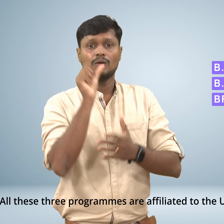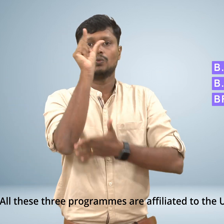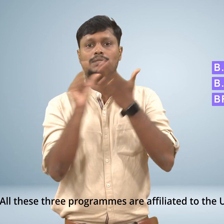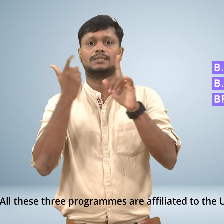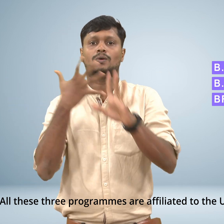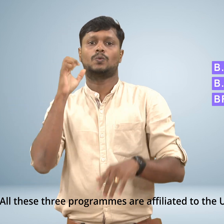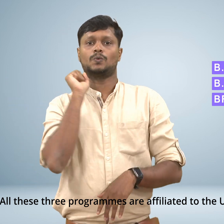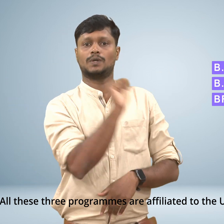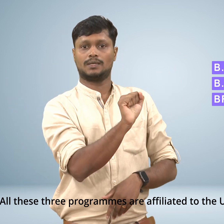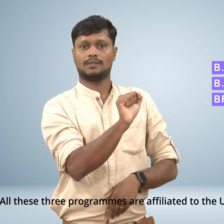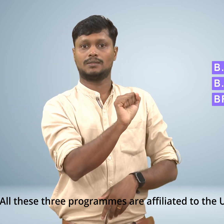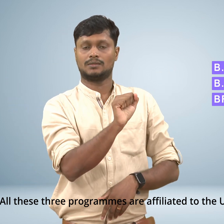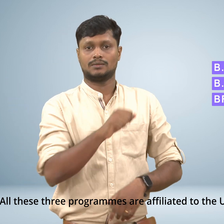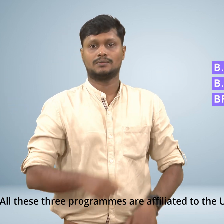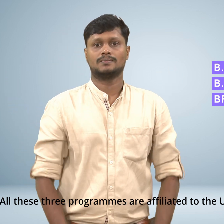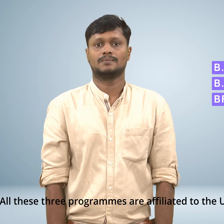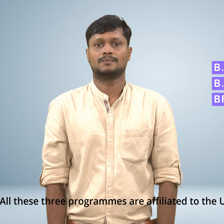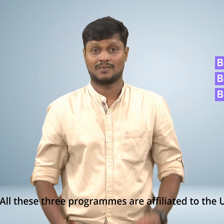കേരള സർവകലാശാലയുമായി അഫിലിയേറ്റഡ് ആണ്.